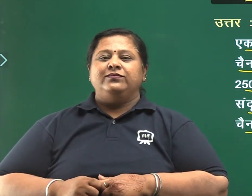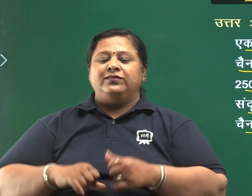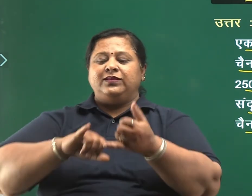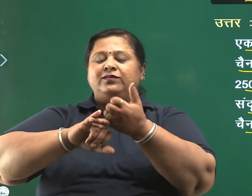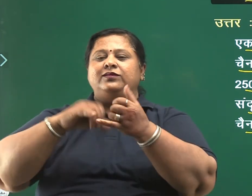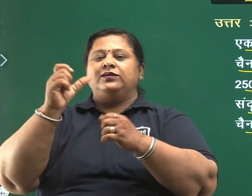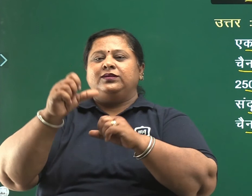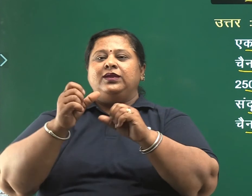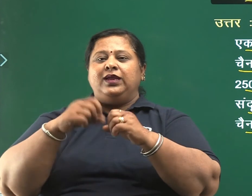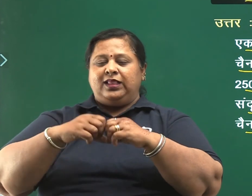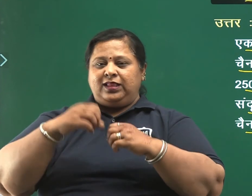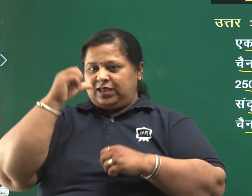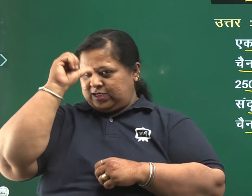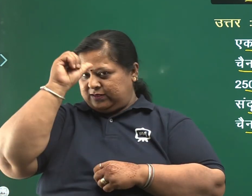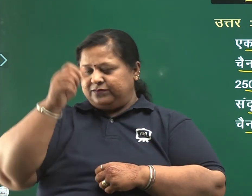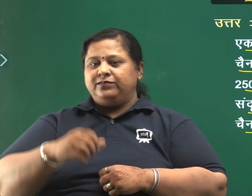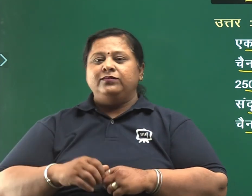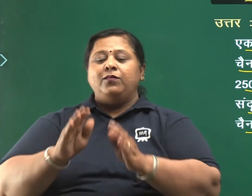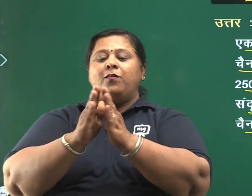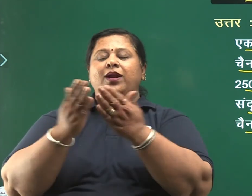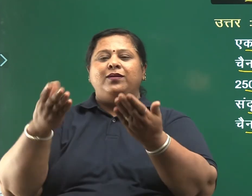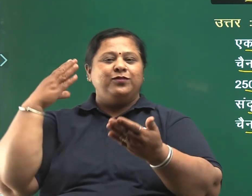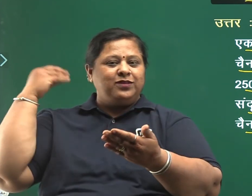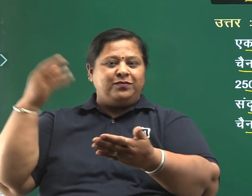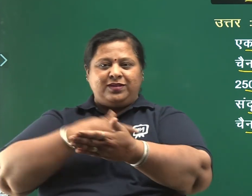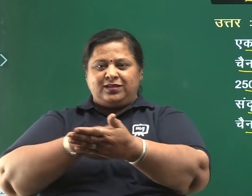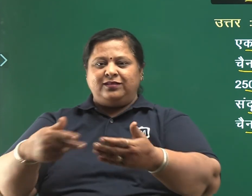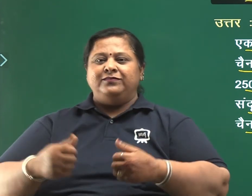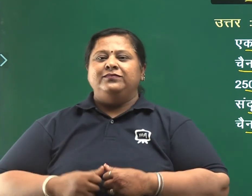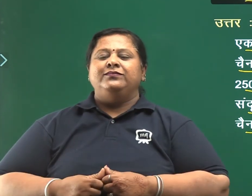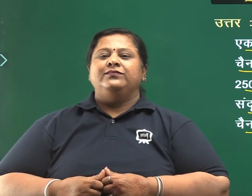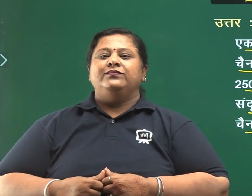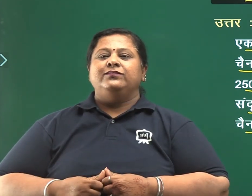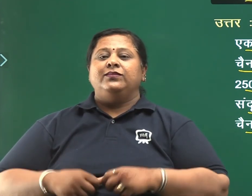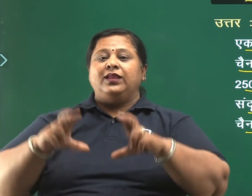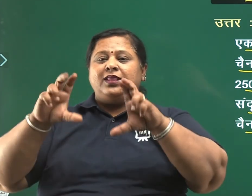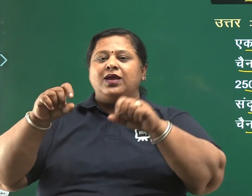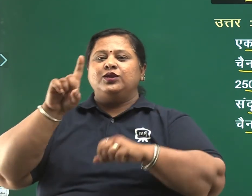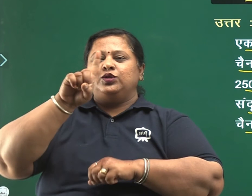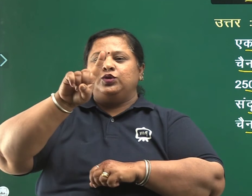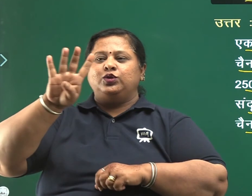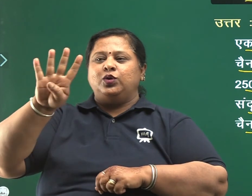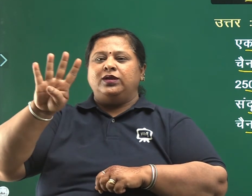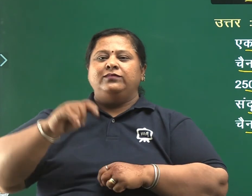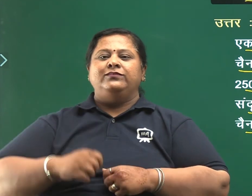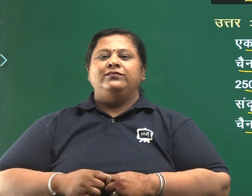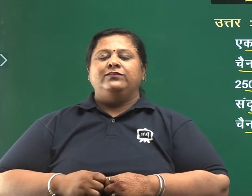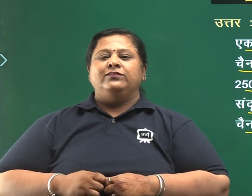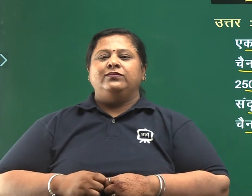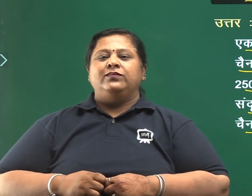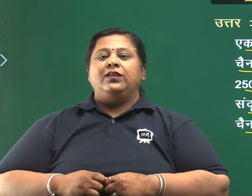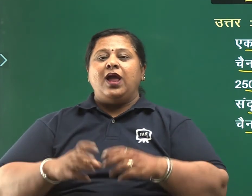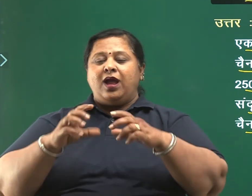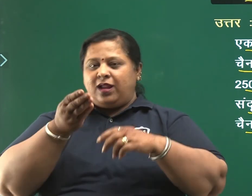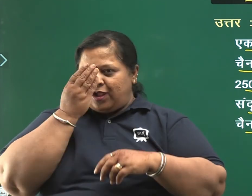विषय हिंदी पाठ्य पुस्तक वसंत के अध्याय 14 अकबरी